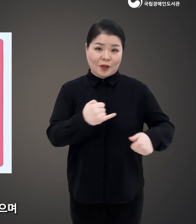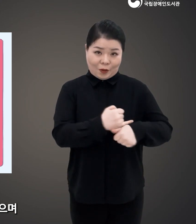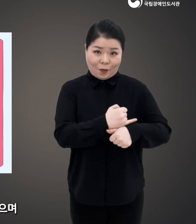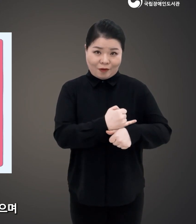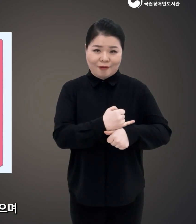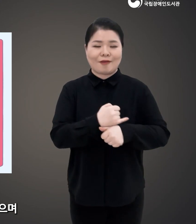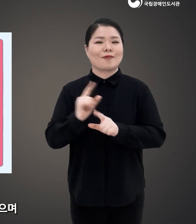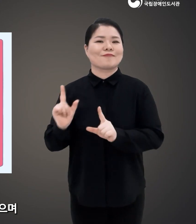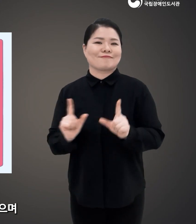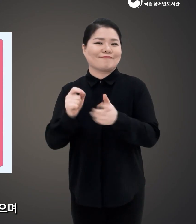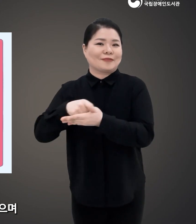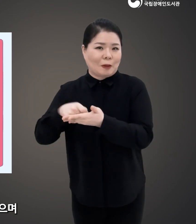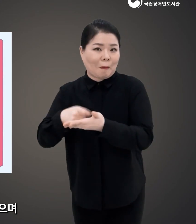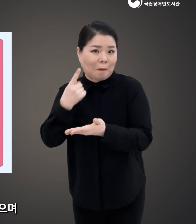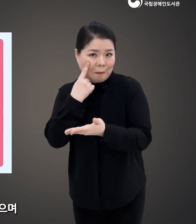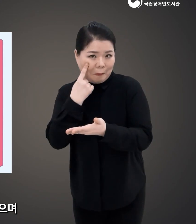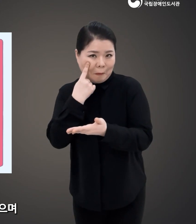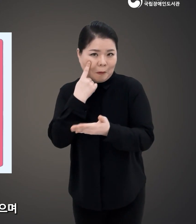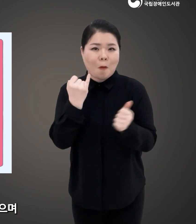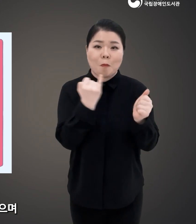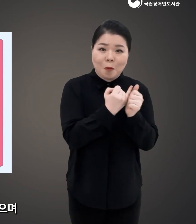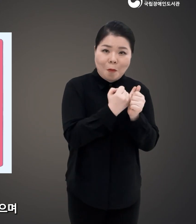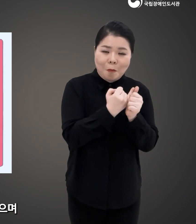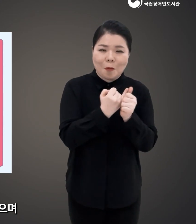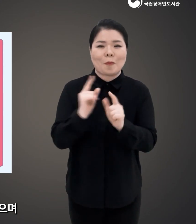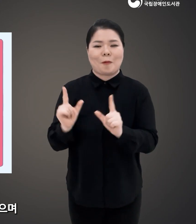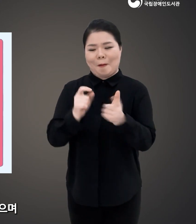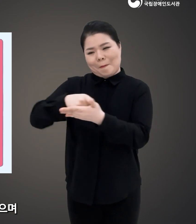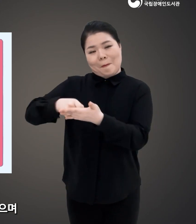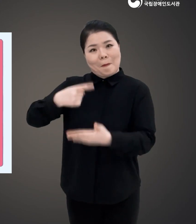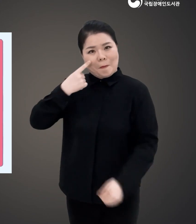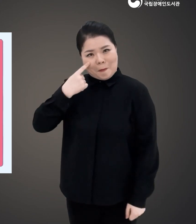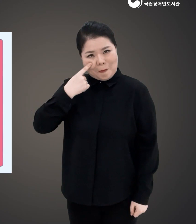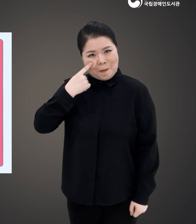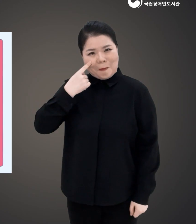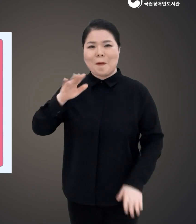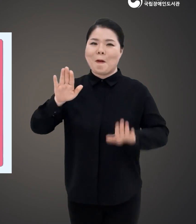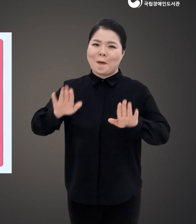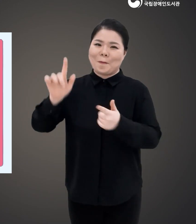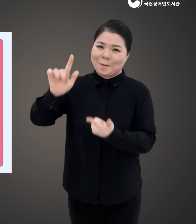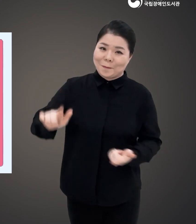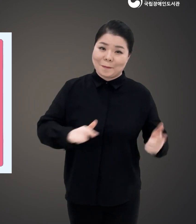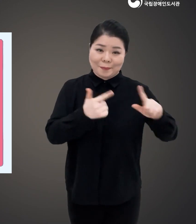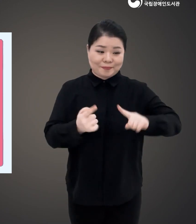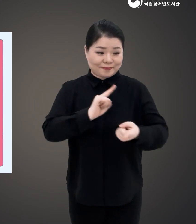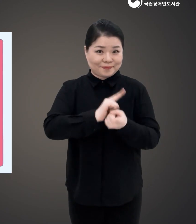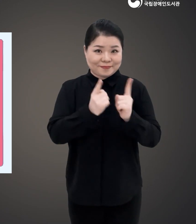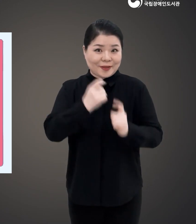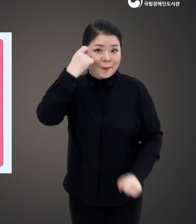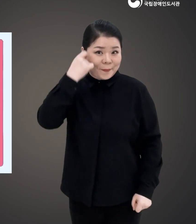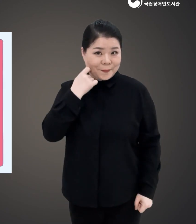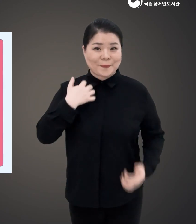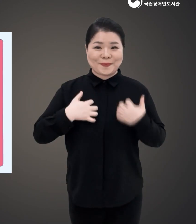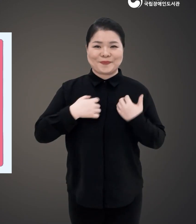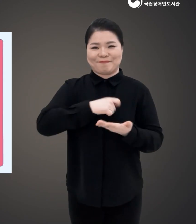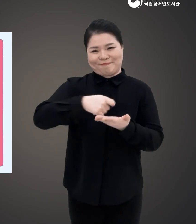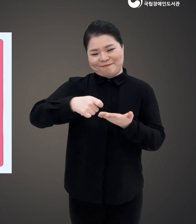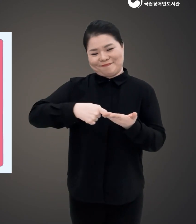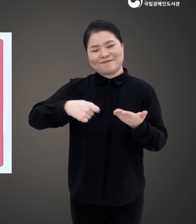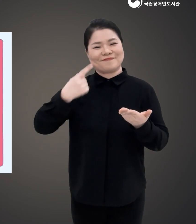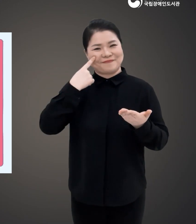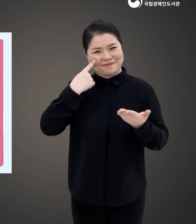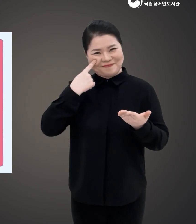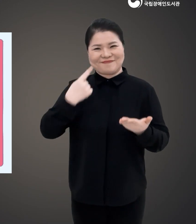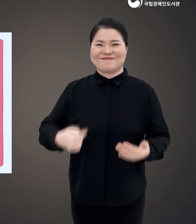연인이라면 연애일지, 부부라면 부부 생활일지를 적으며 오늘 하루 관계에서 느낀 사소한 기쁨을